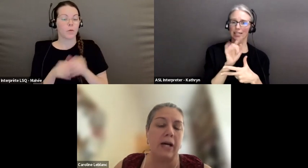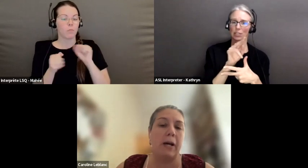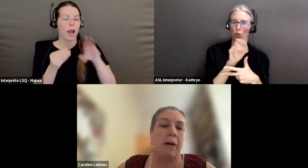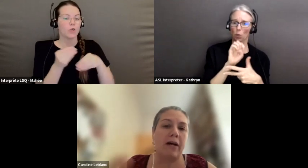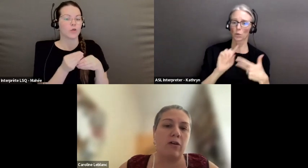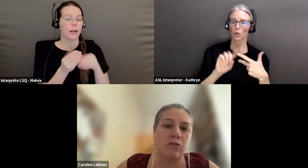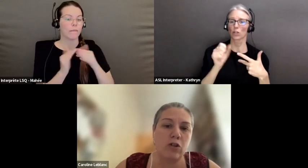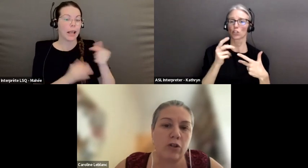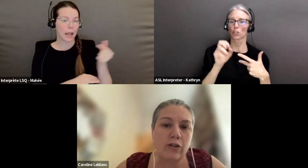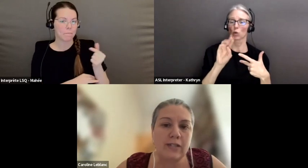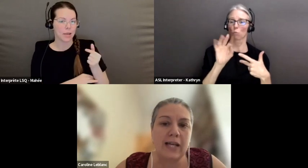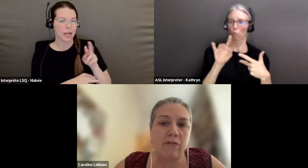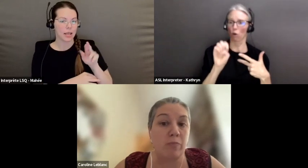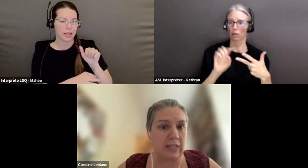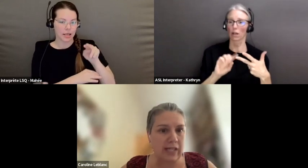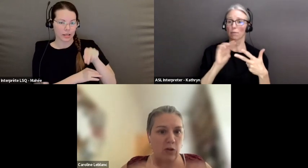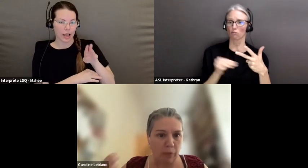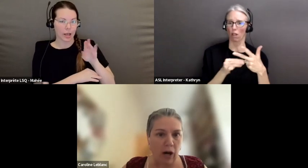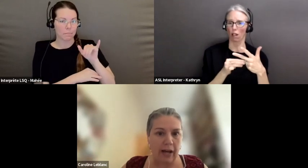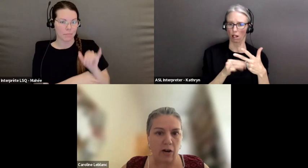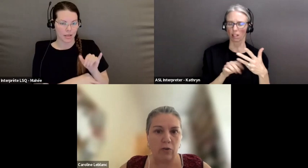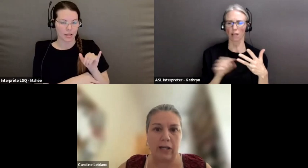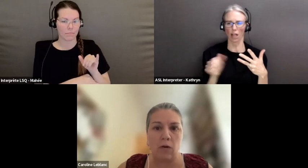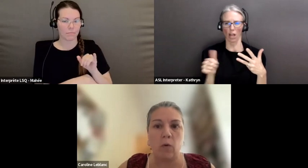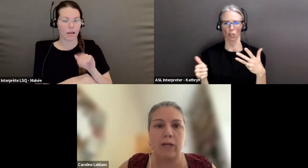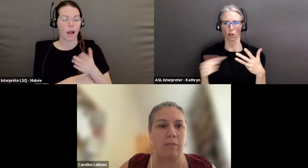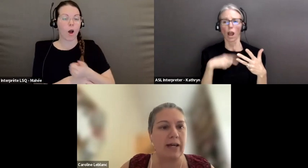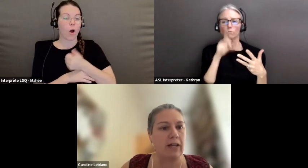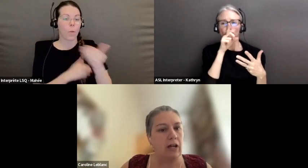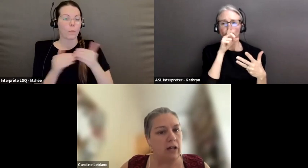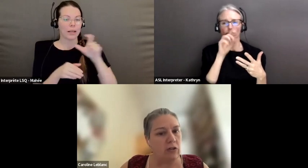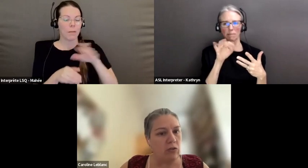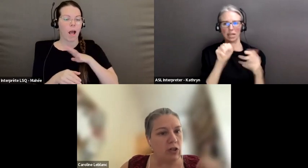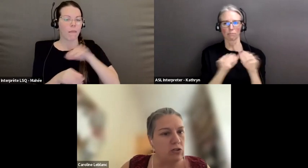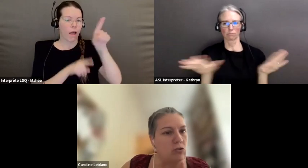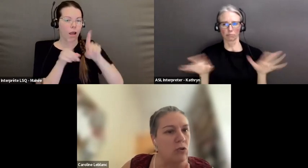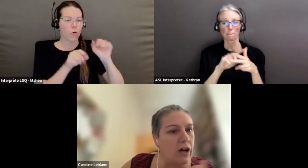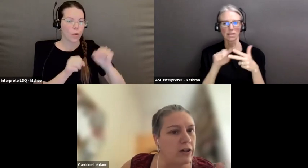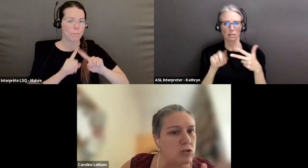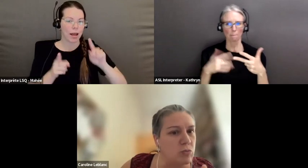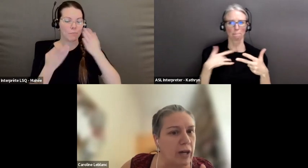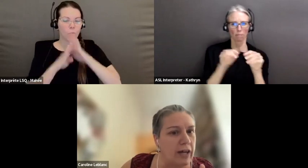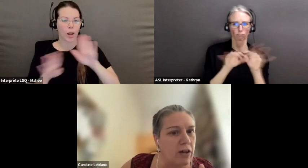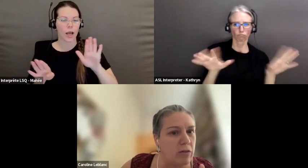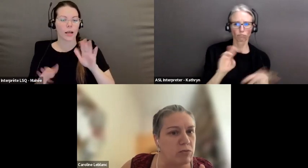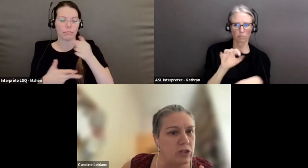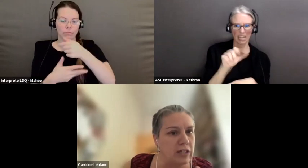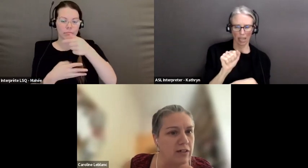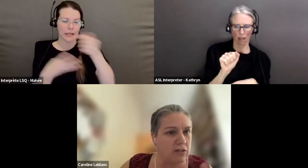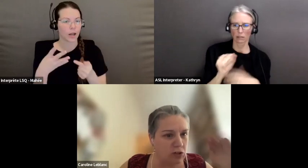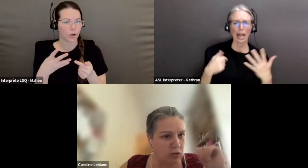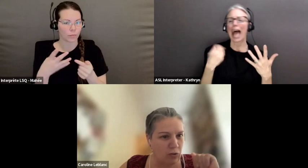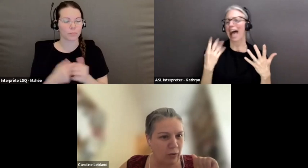Granby. Par contre, ça ne veut pas dire qu'il n'y en a pas ailleurs au Québec. Donc, tu pourrais